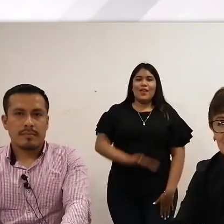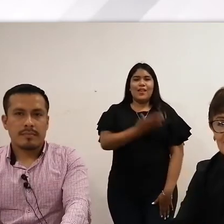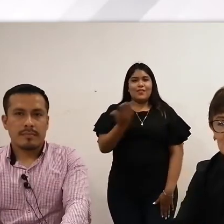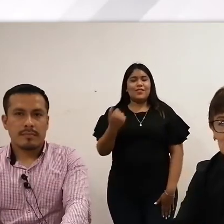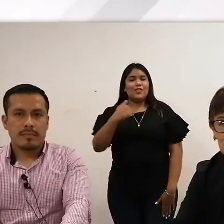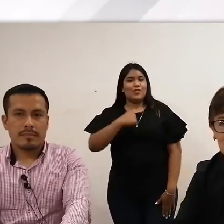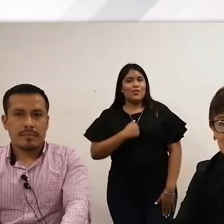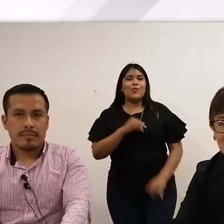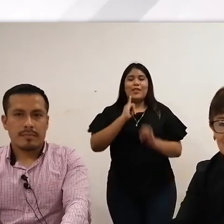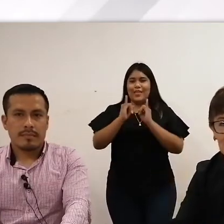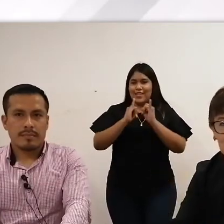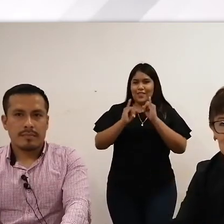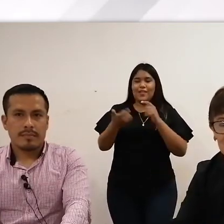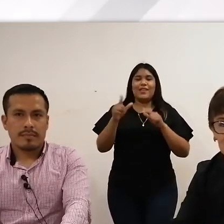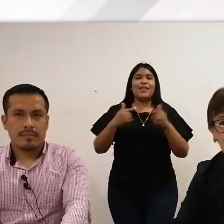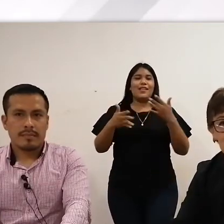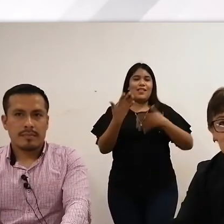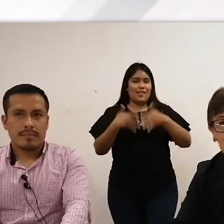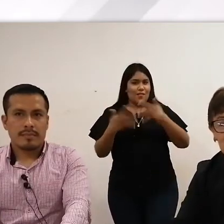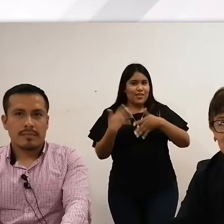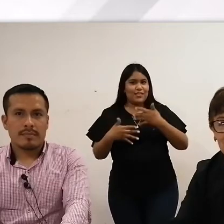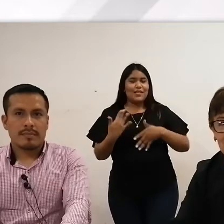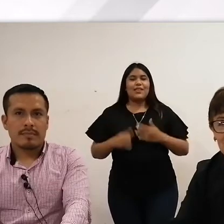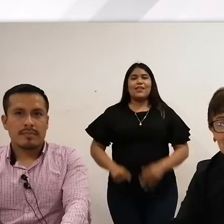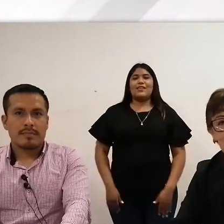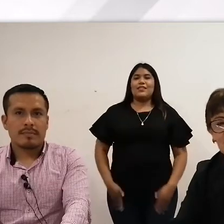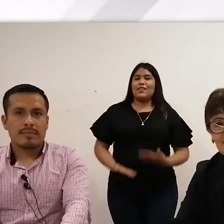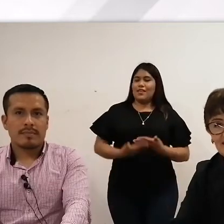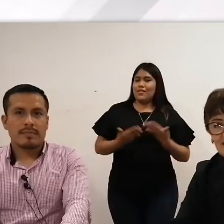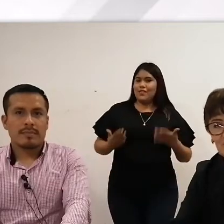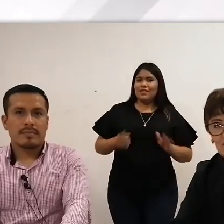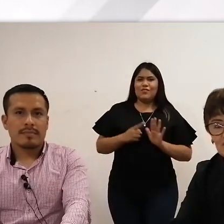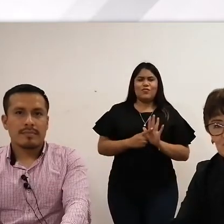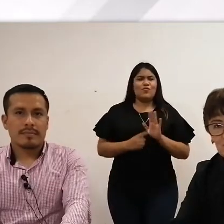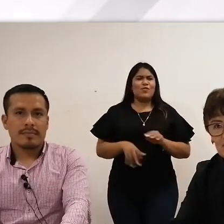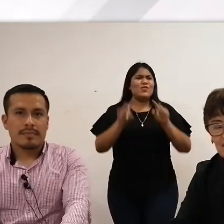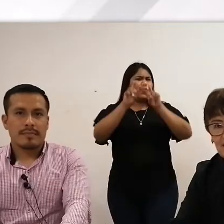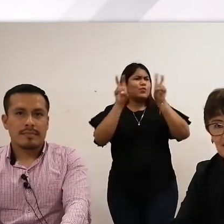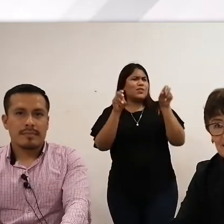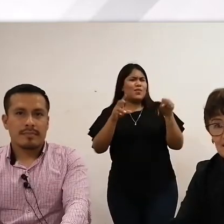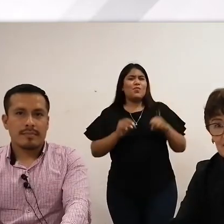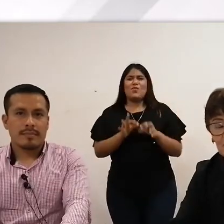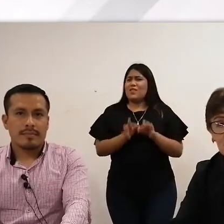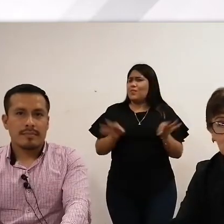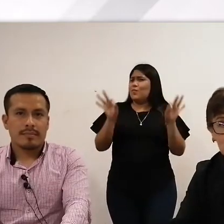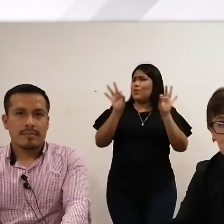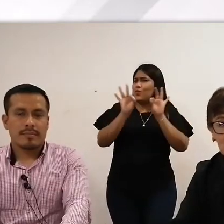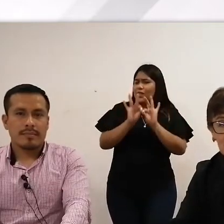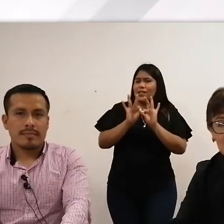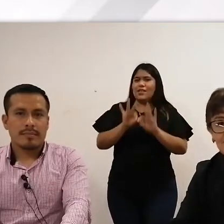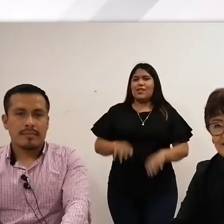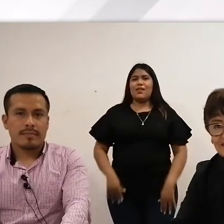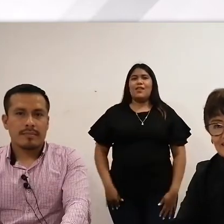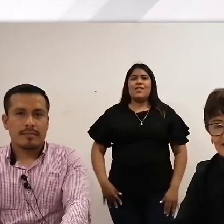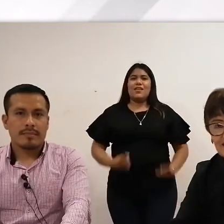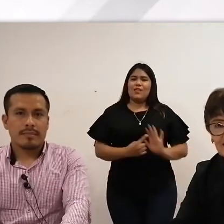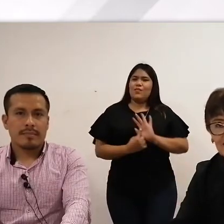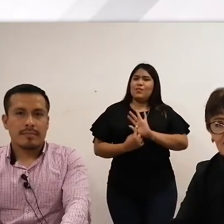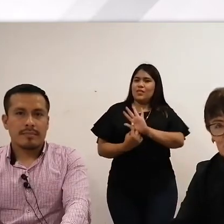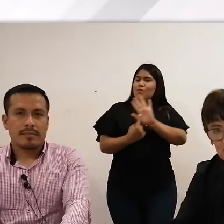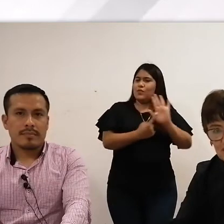público que sabemos que tenemos en este momento, y creo que esto es una forma también de decirles